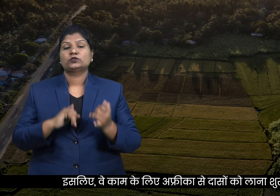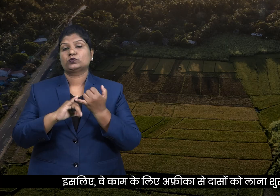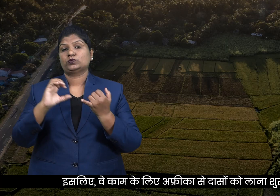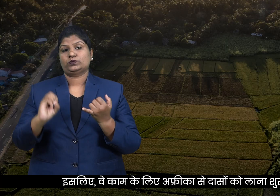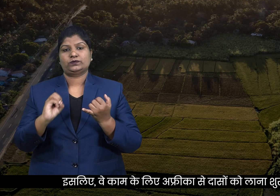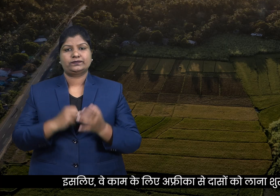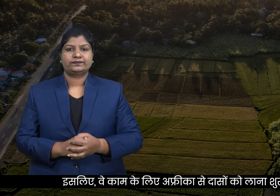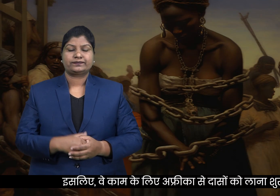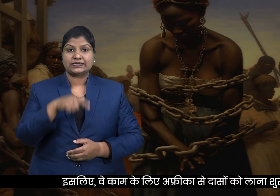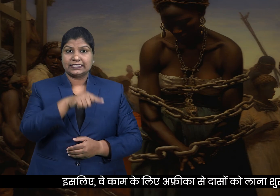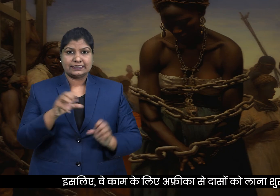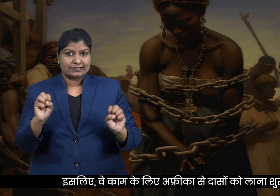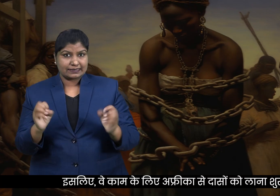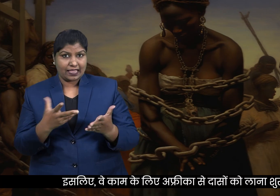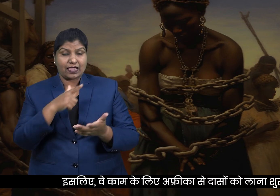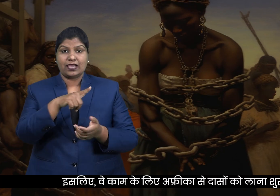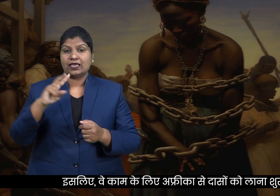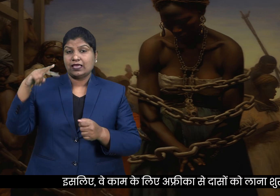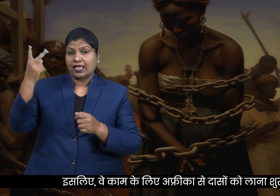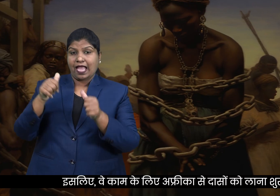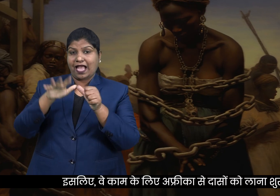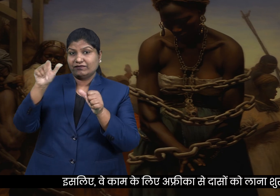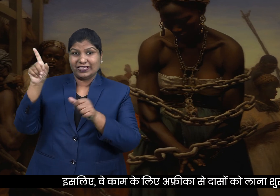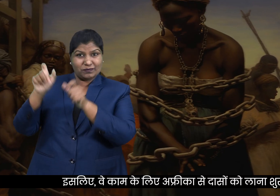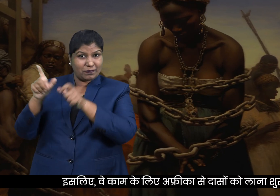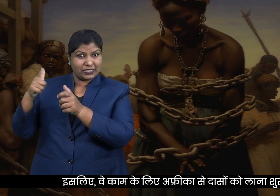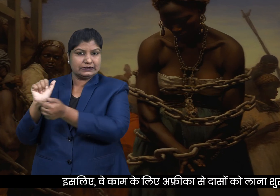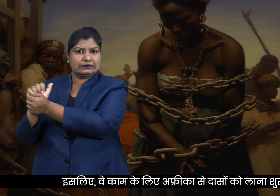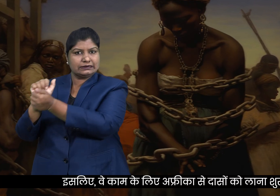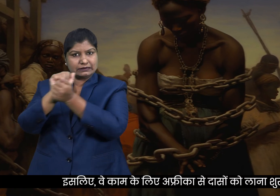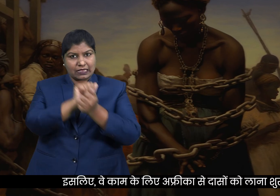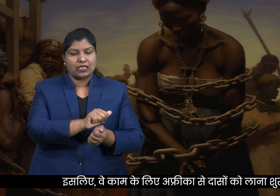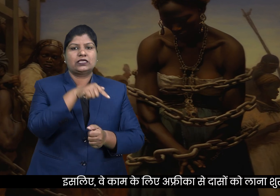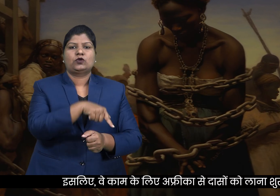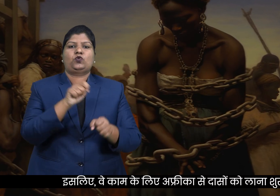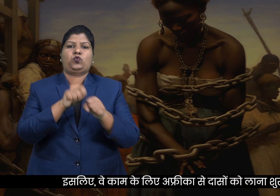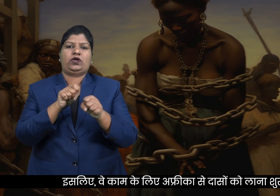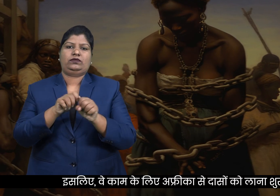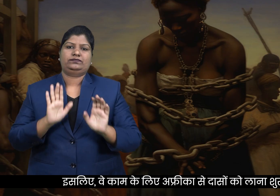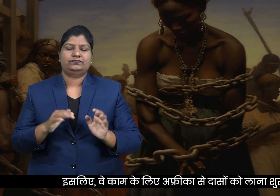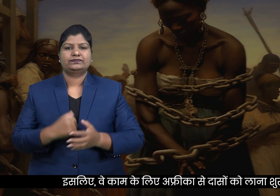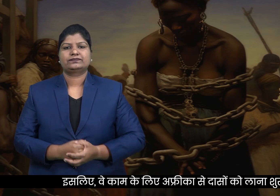इसीलिए वे काम के लिए अफ्रीका से दासों को लाना शुरू कर दिए।